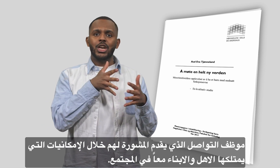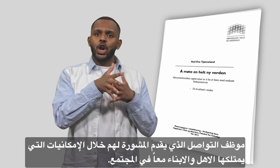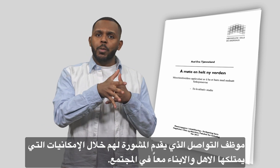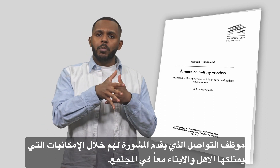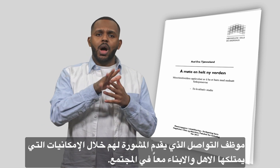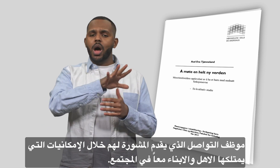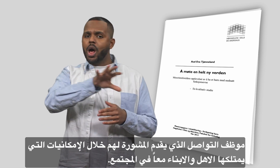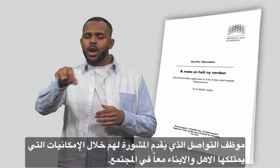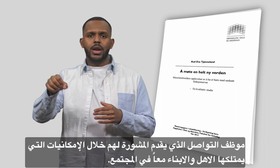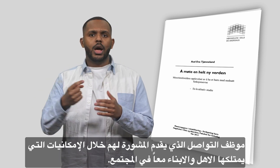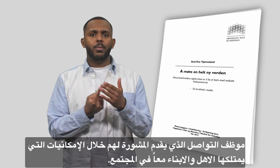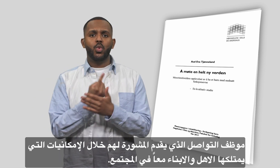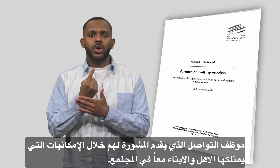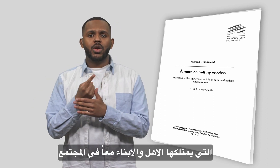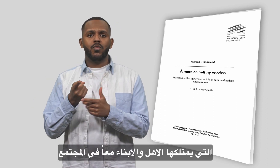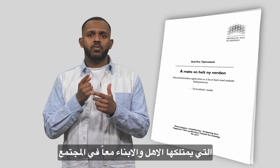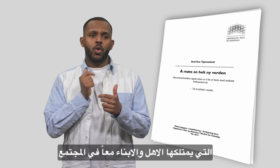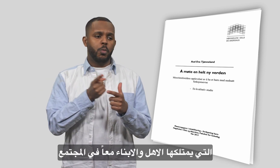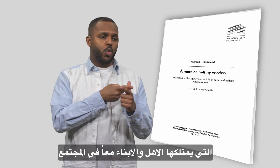خلال الإمكانيات التي يمتلكها الأهل والأبناء معاً